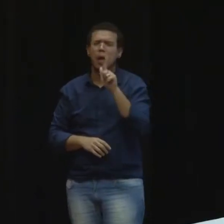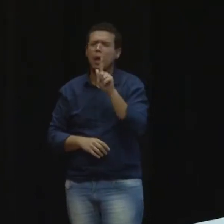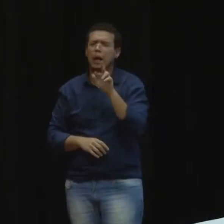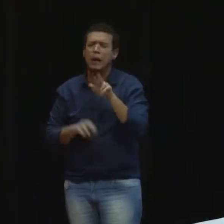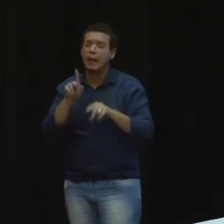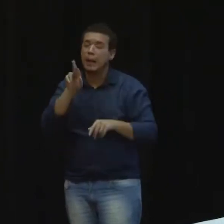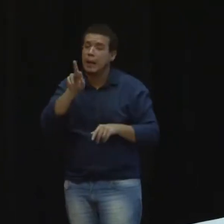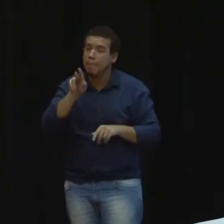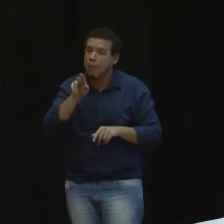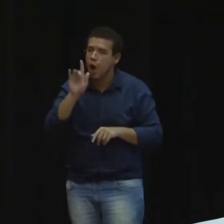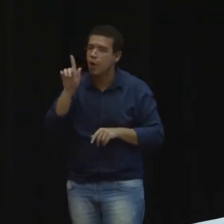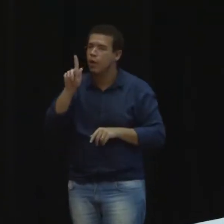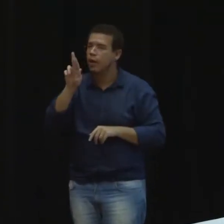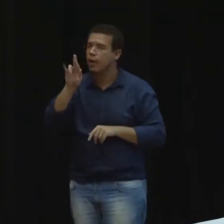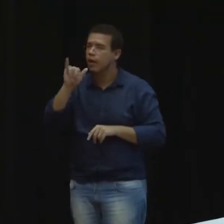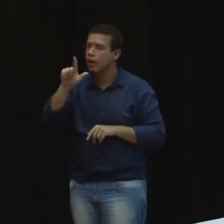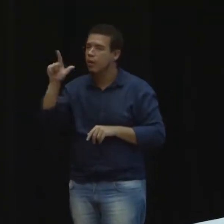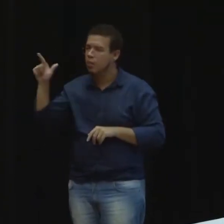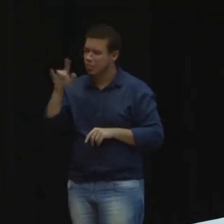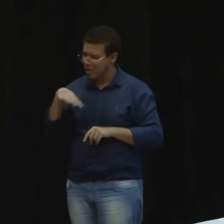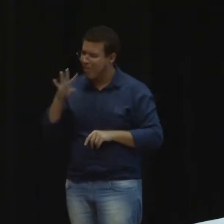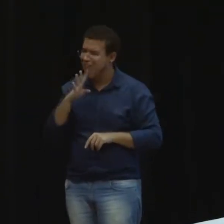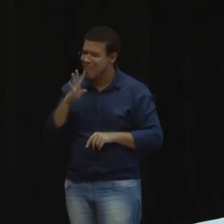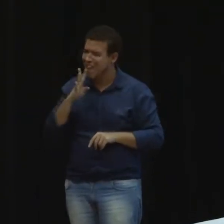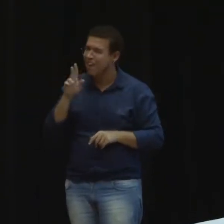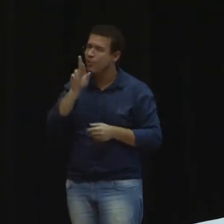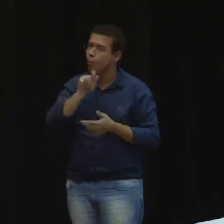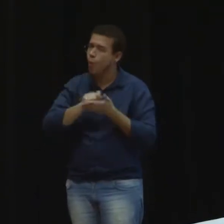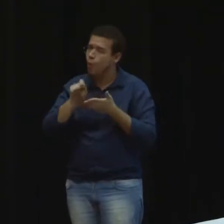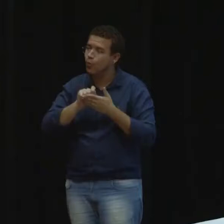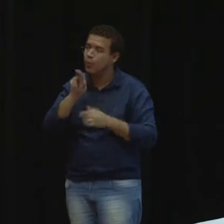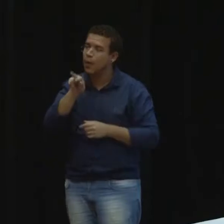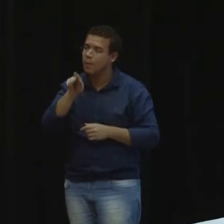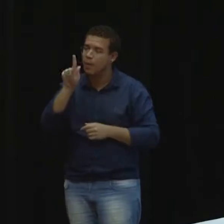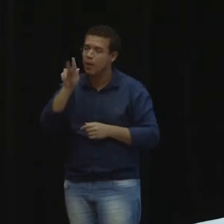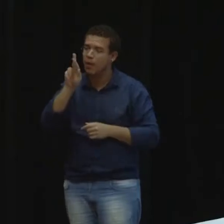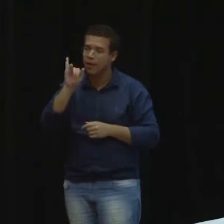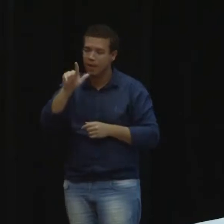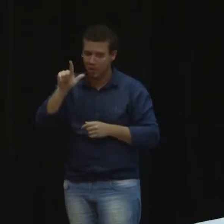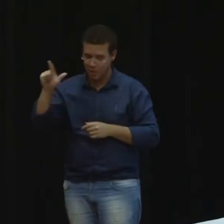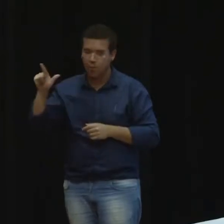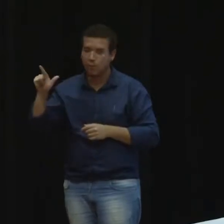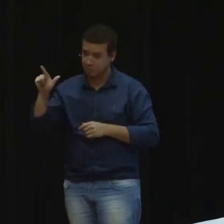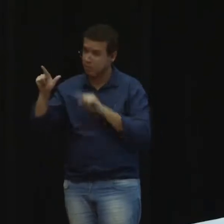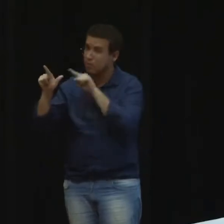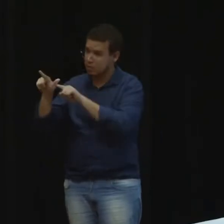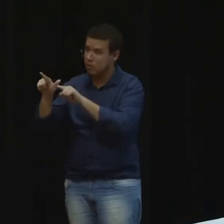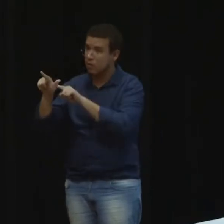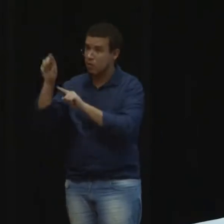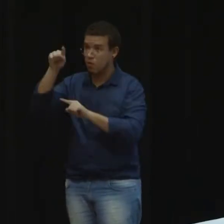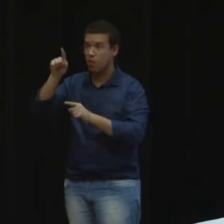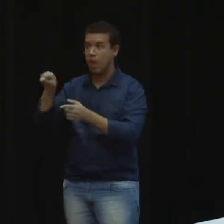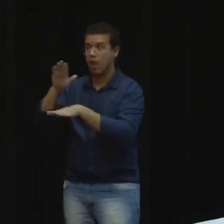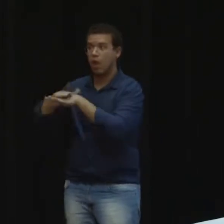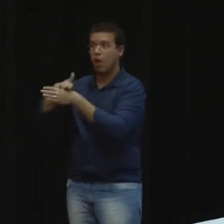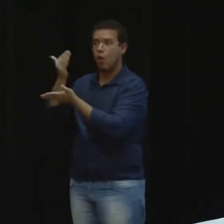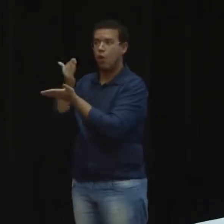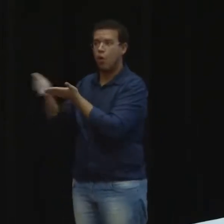há tempos atrás, os irmãos Grimm, vocês conhecem esses autores?